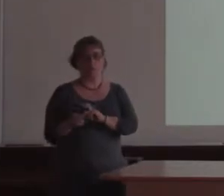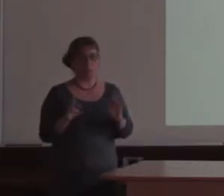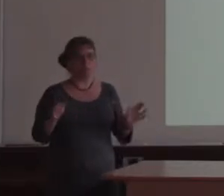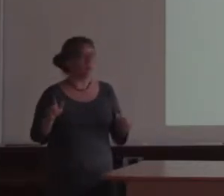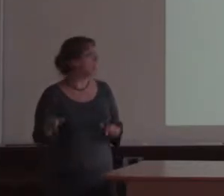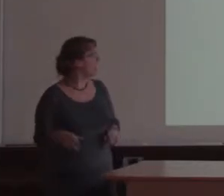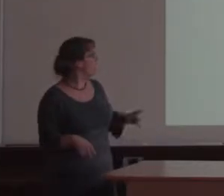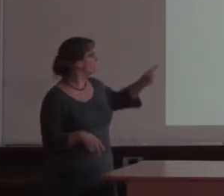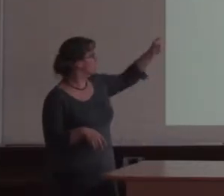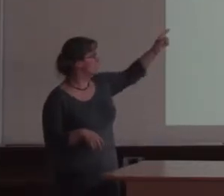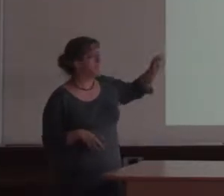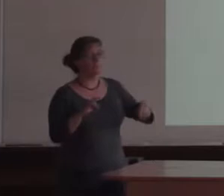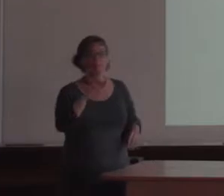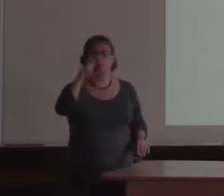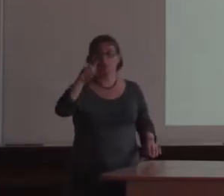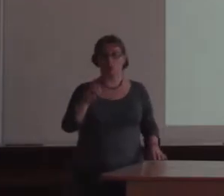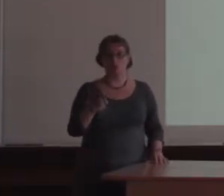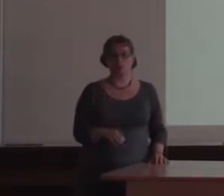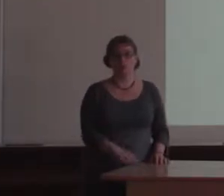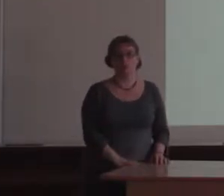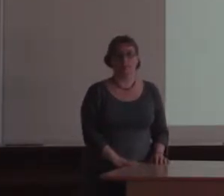Tox vous permet